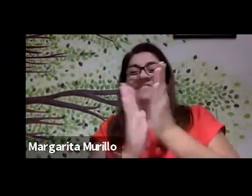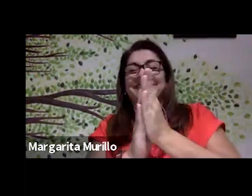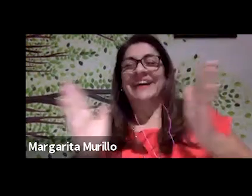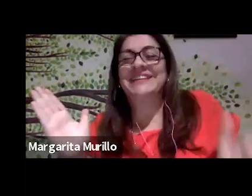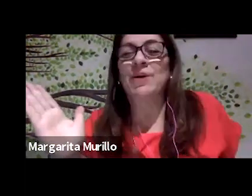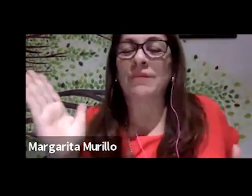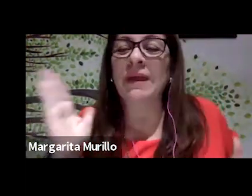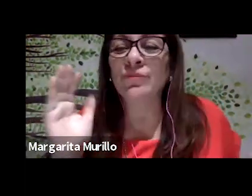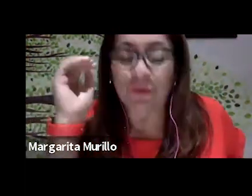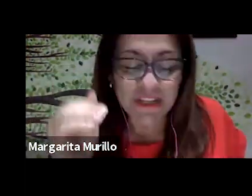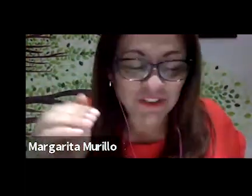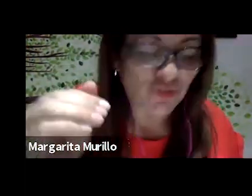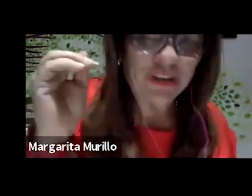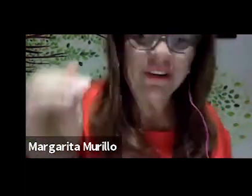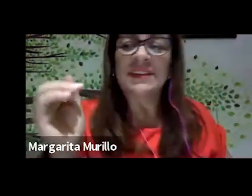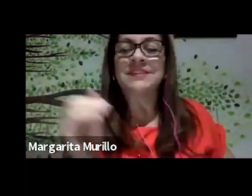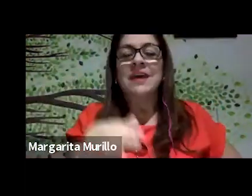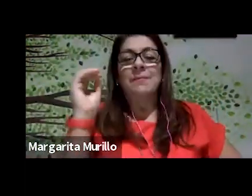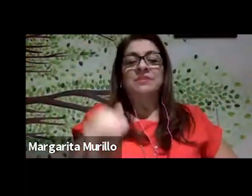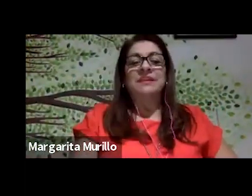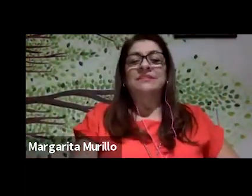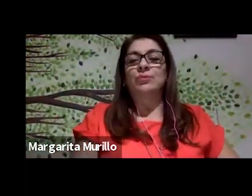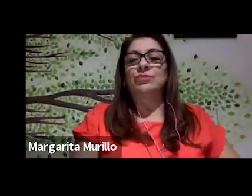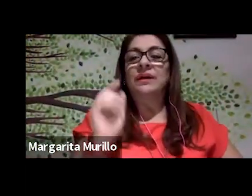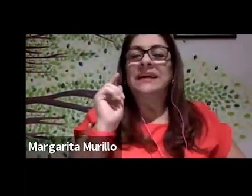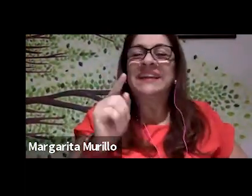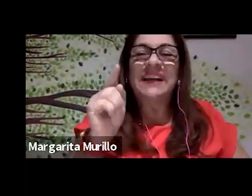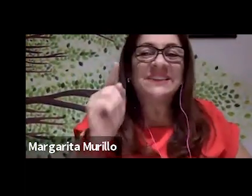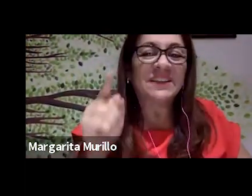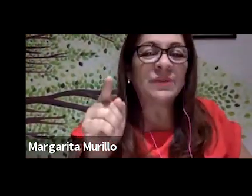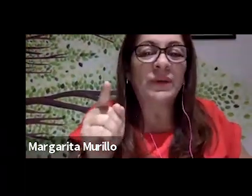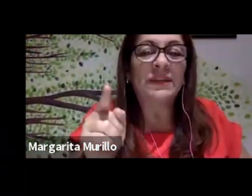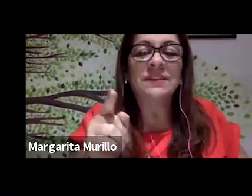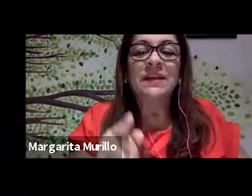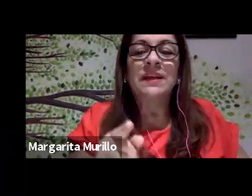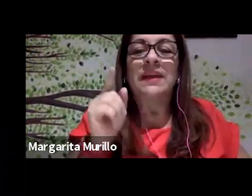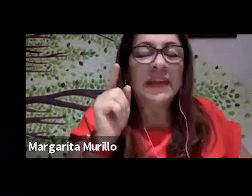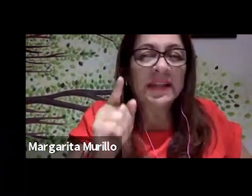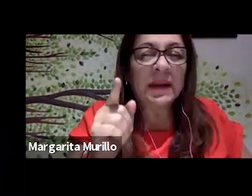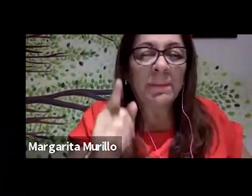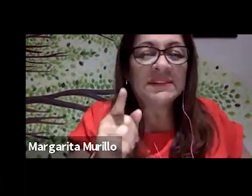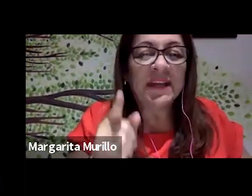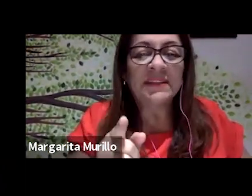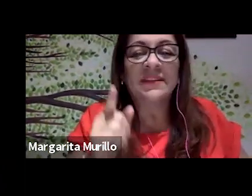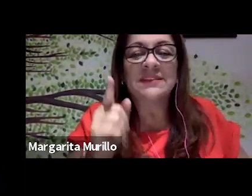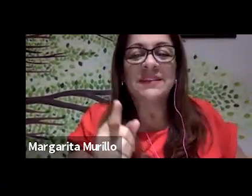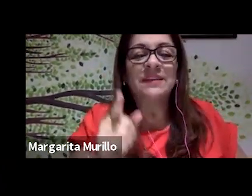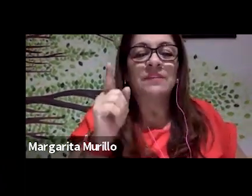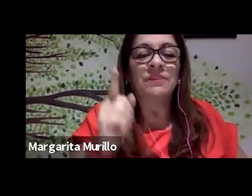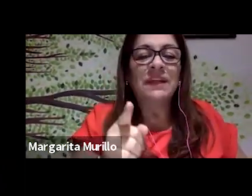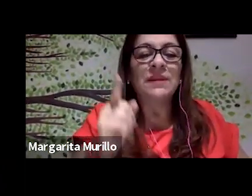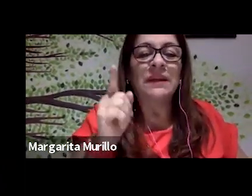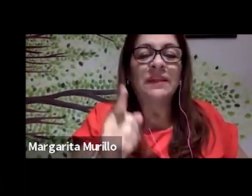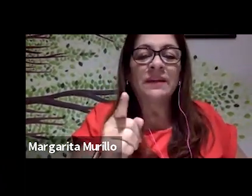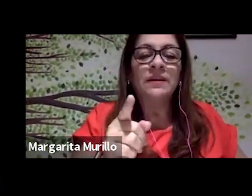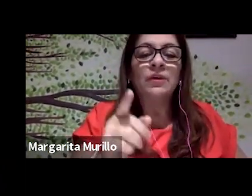sí así como hablamos de honestos con las redes vamos a hacer la segunda qué tan asertivo eres qué tan capaz eres de decir